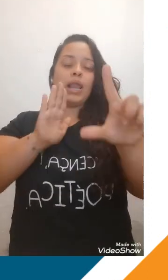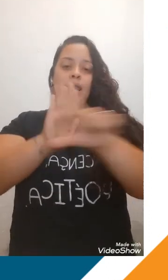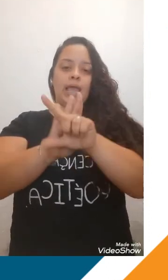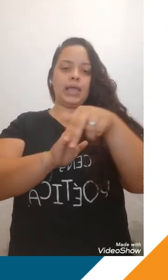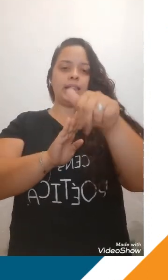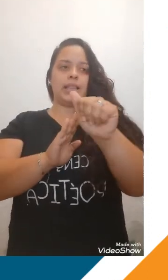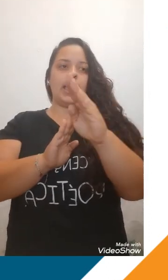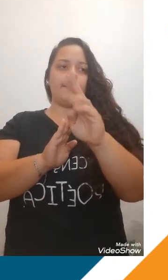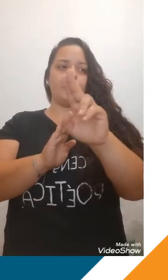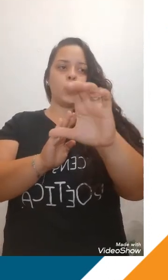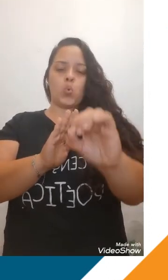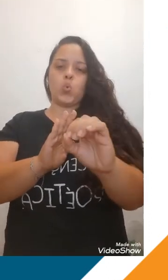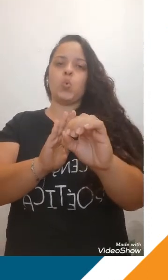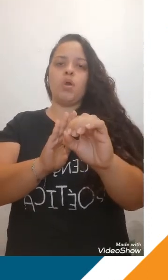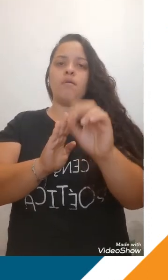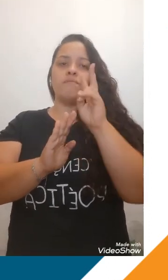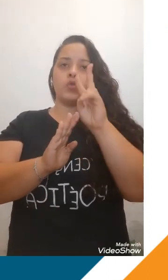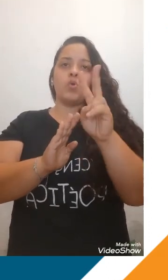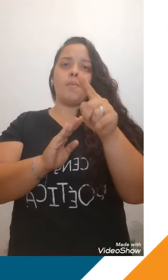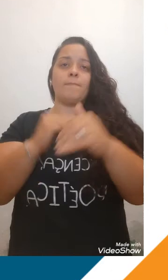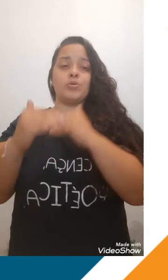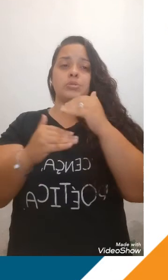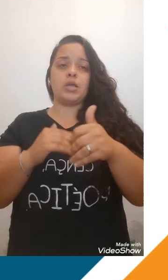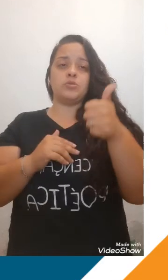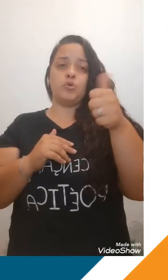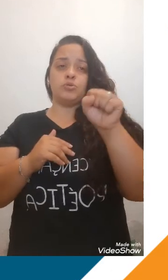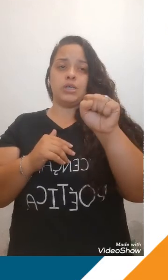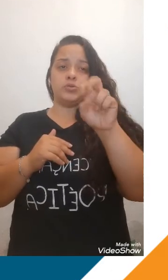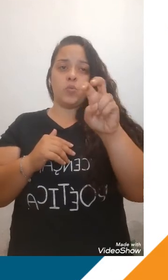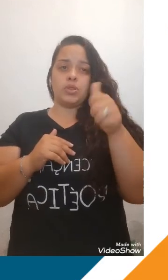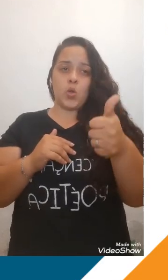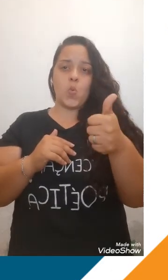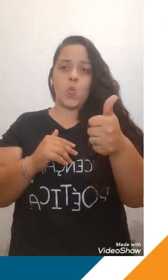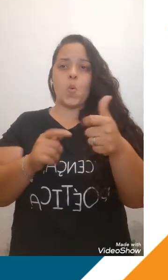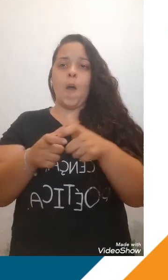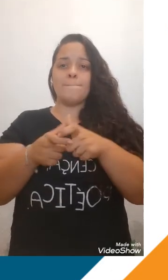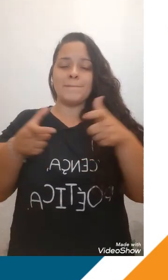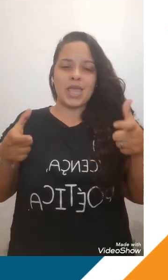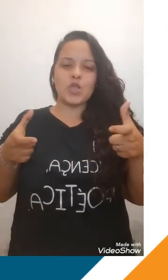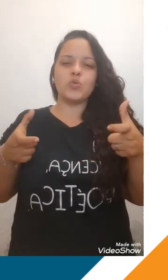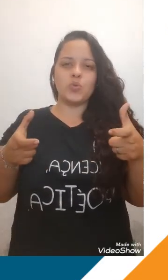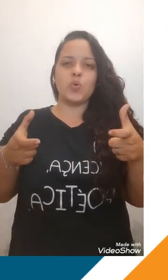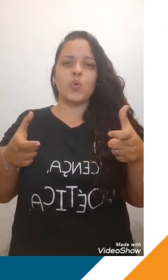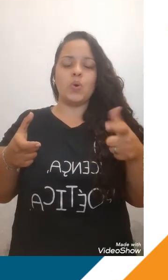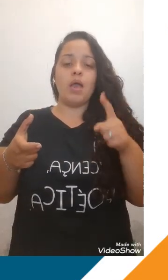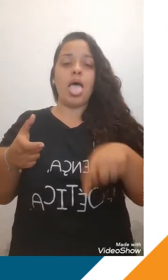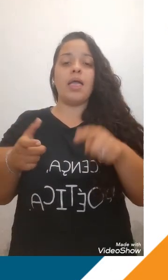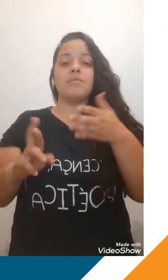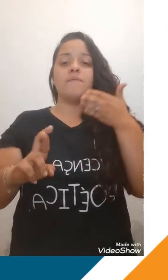né, o processo que leva ao aumento das atividades se refere